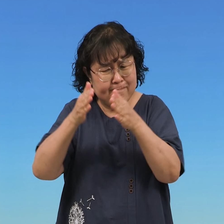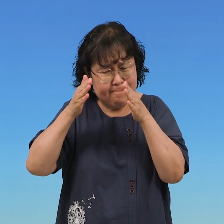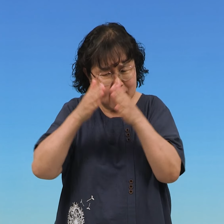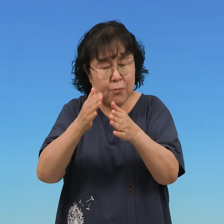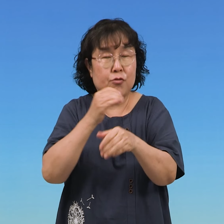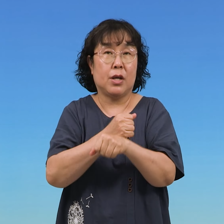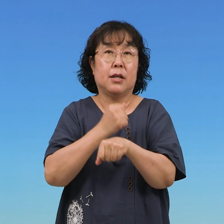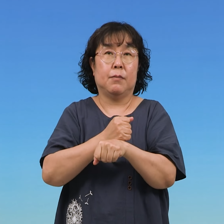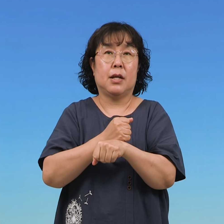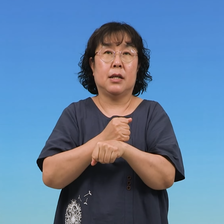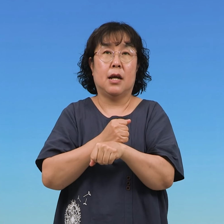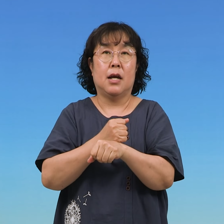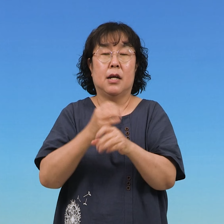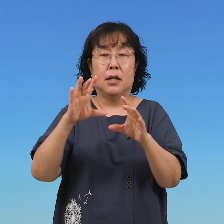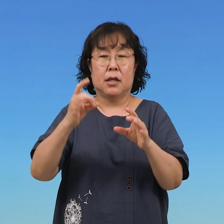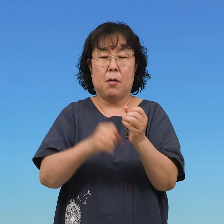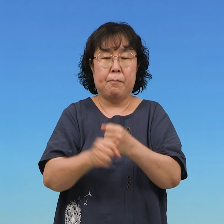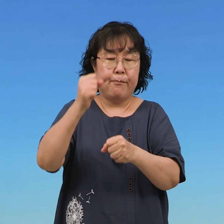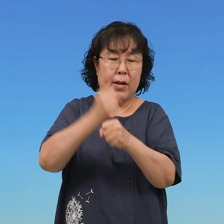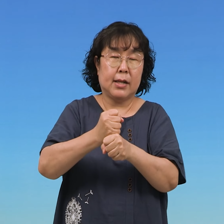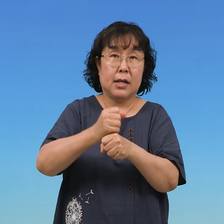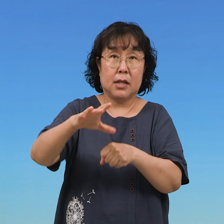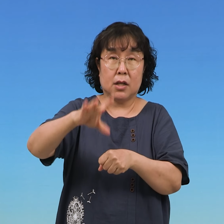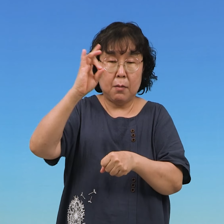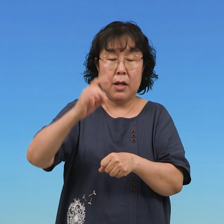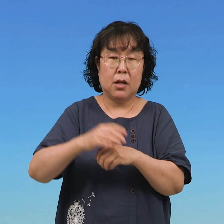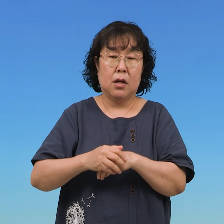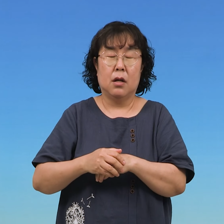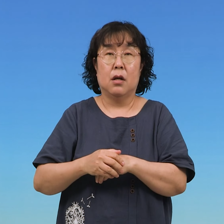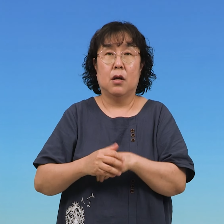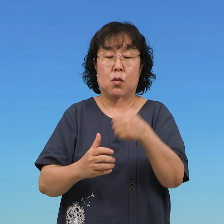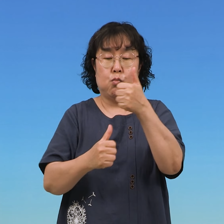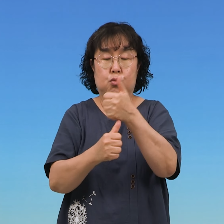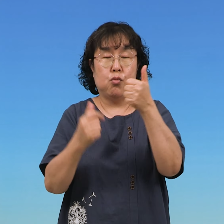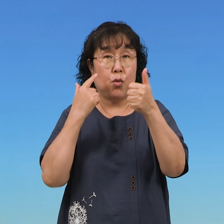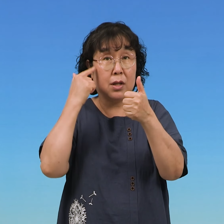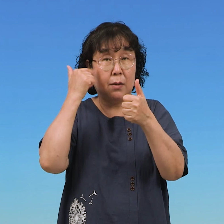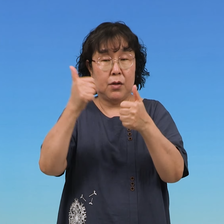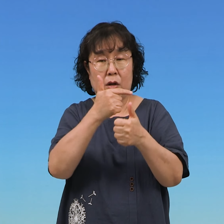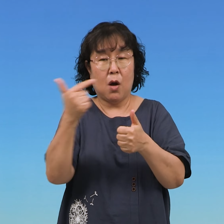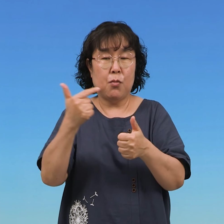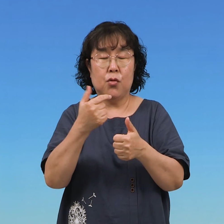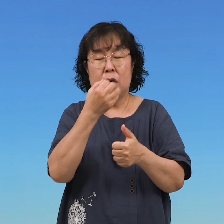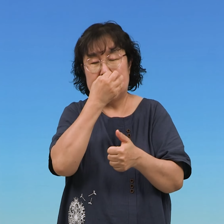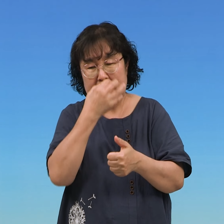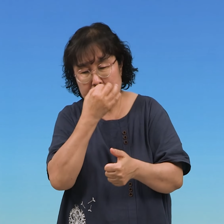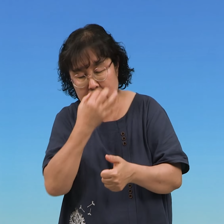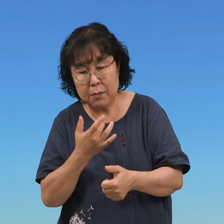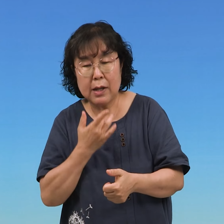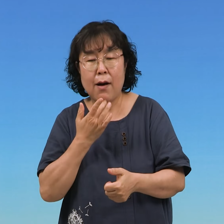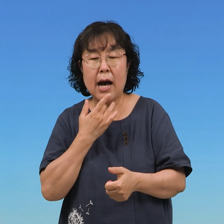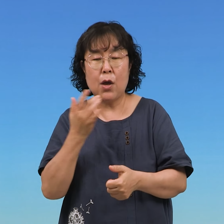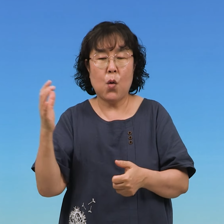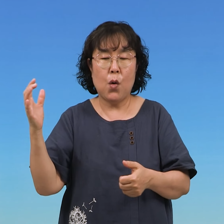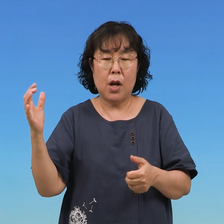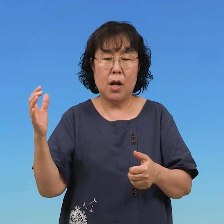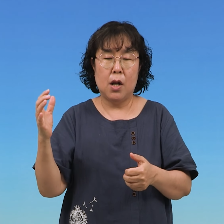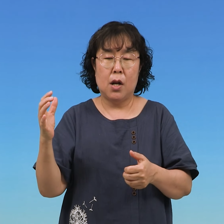그래가지고요 개척 초기 우리 부교역자들은 정말 괴로웠어요. 화요일 아침